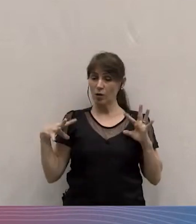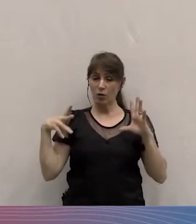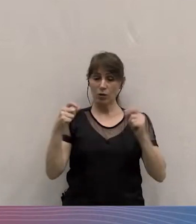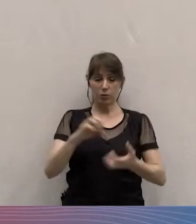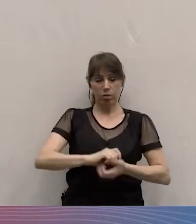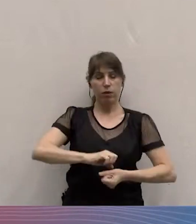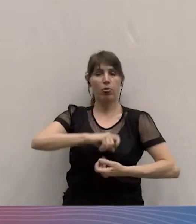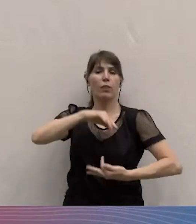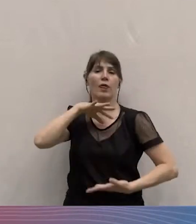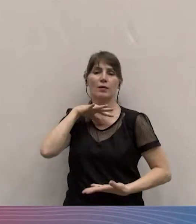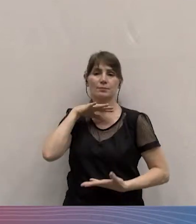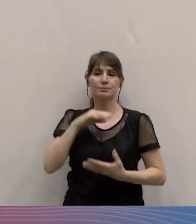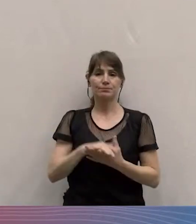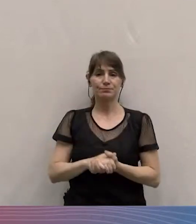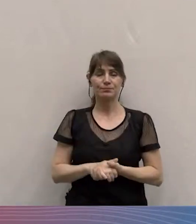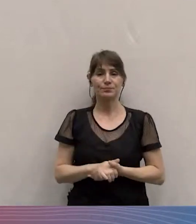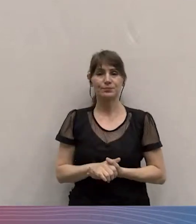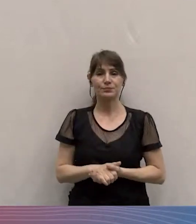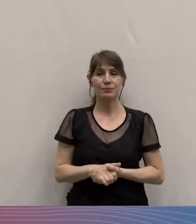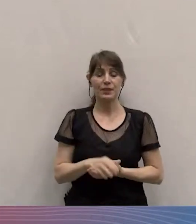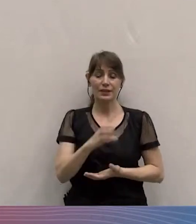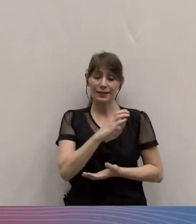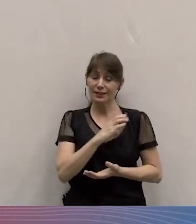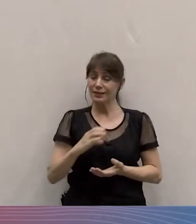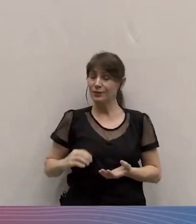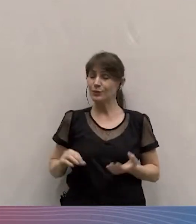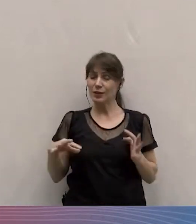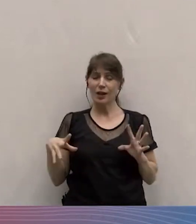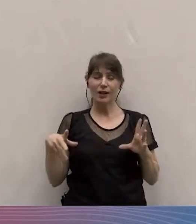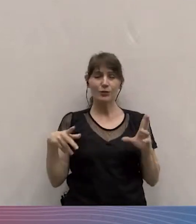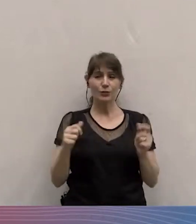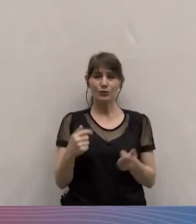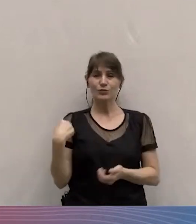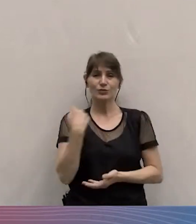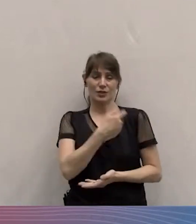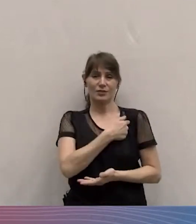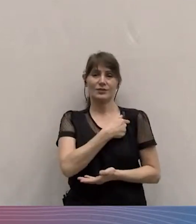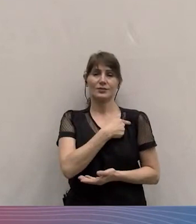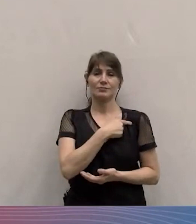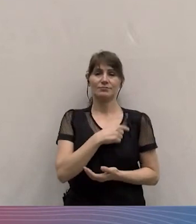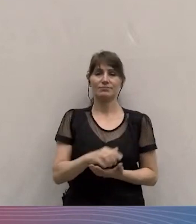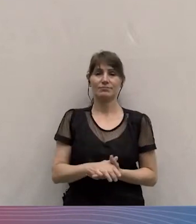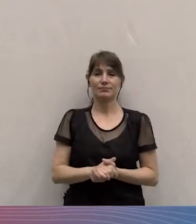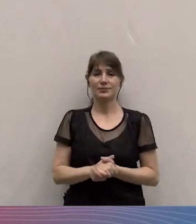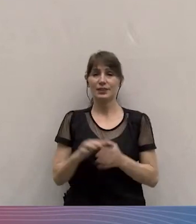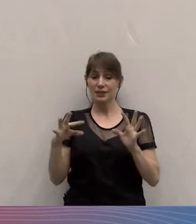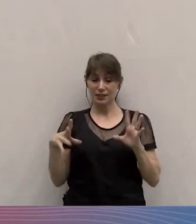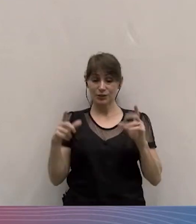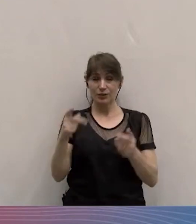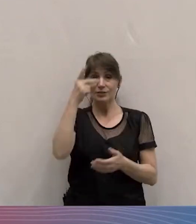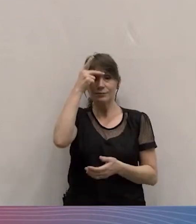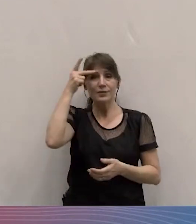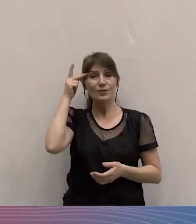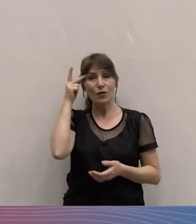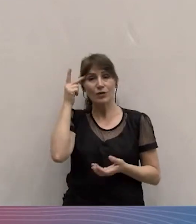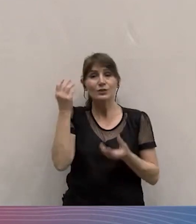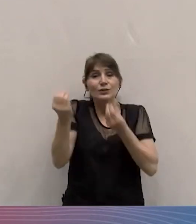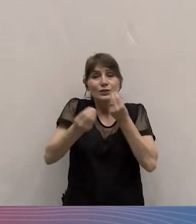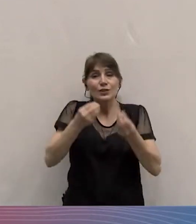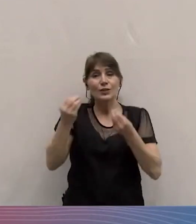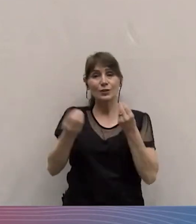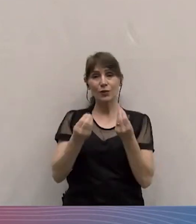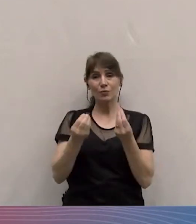você com Cristo. E no fim, irmãos, Cristo é tudo e em todos. E como surgiu a